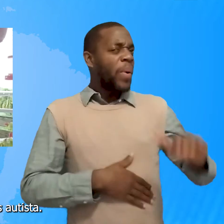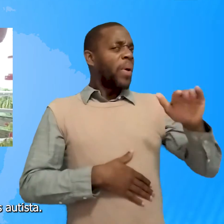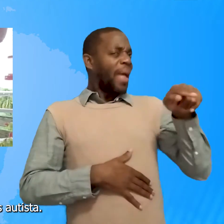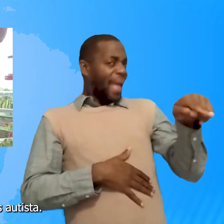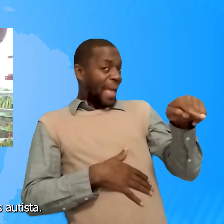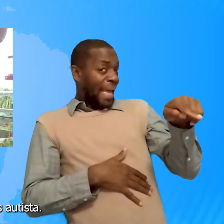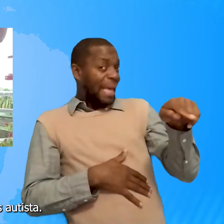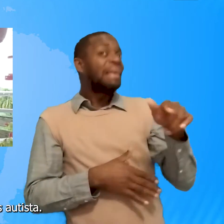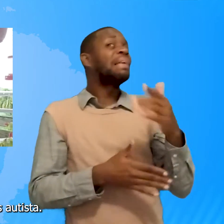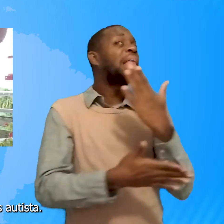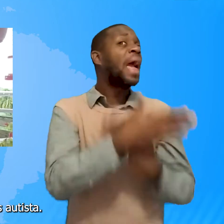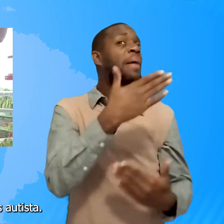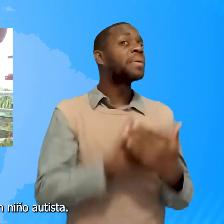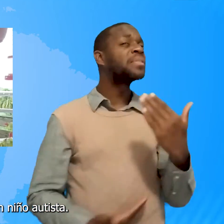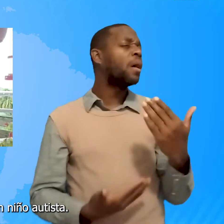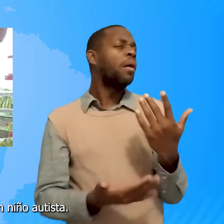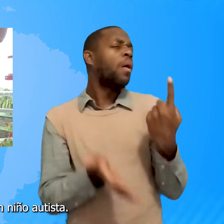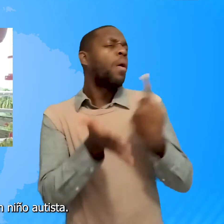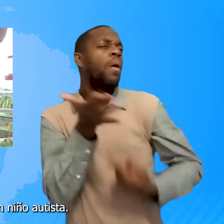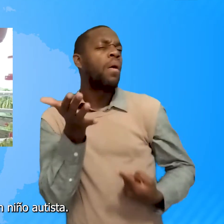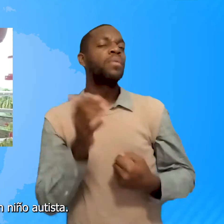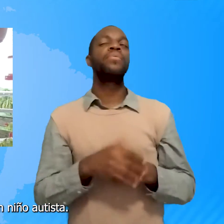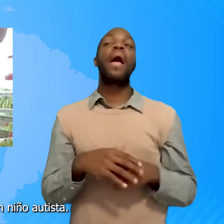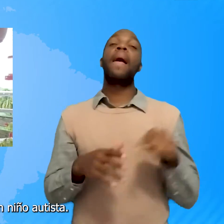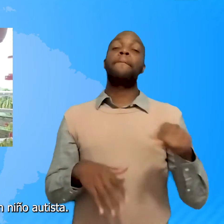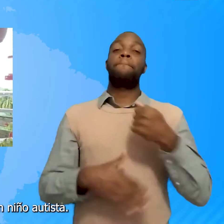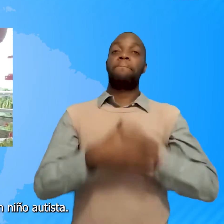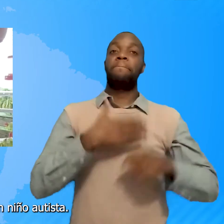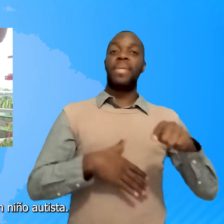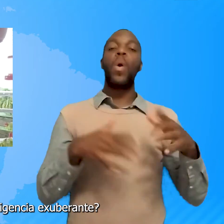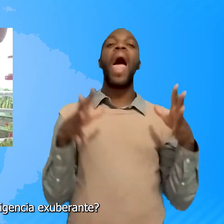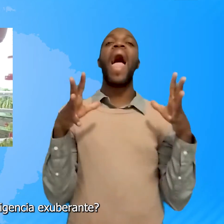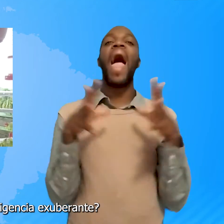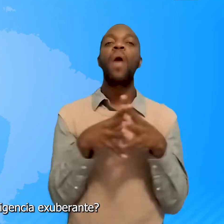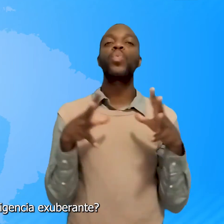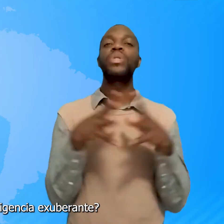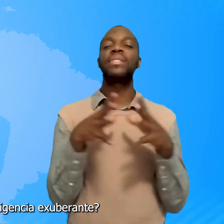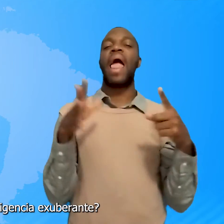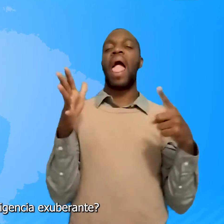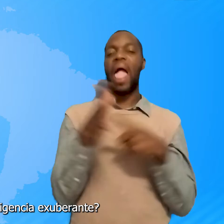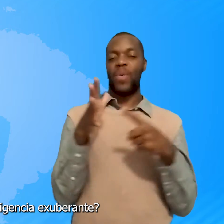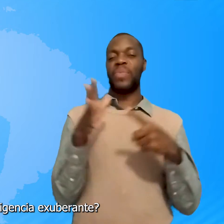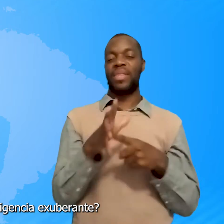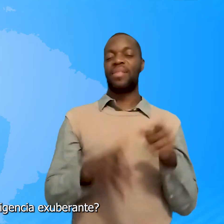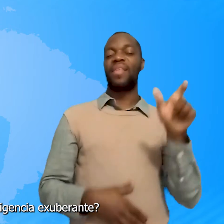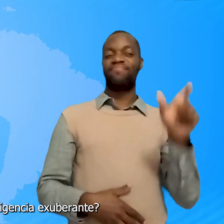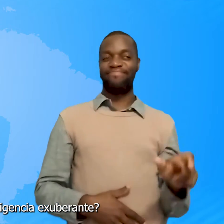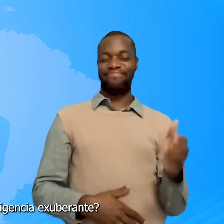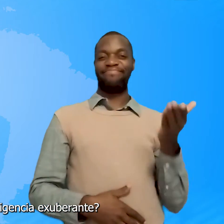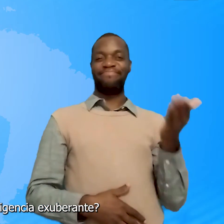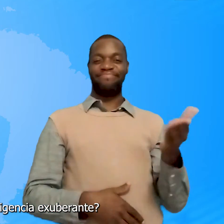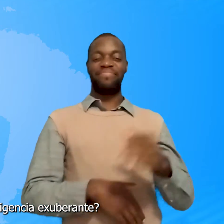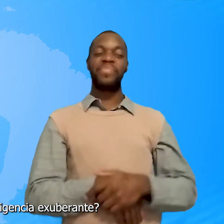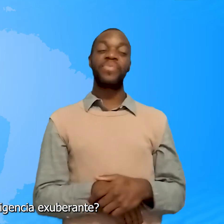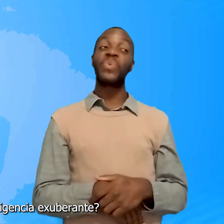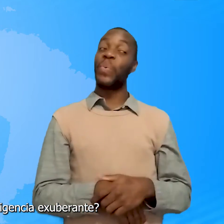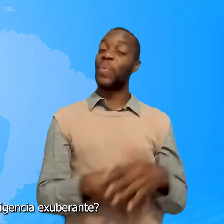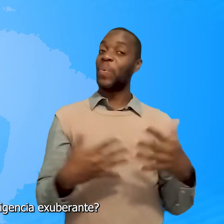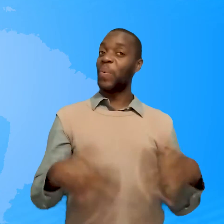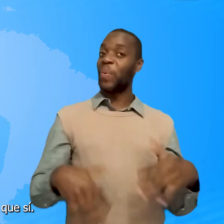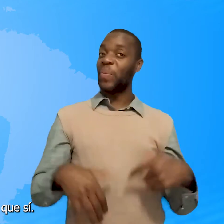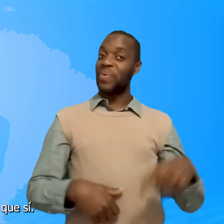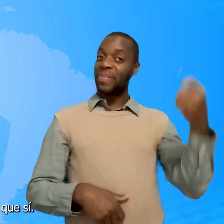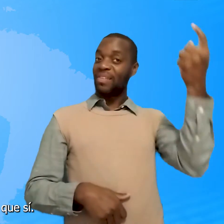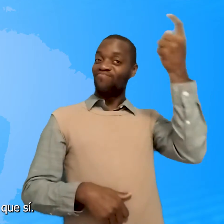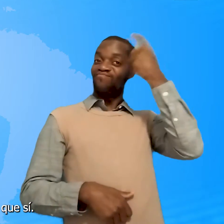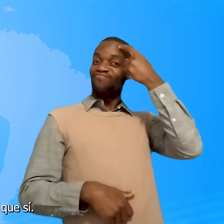Mi hijo es autista, entonces Perfecto. es un niño autista, sí. Debe tener una inteligencia